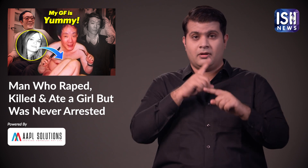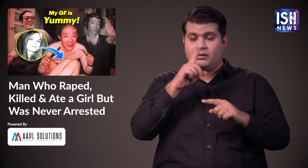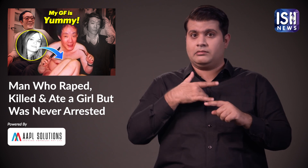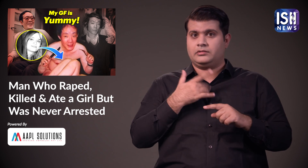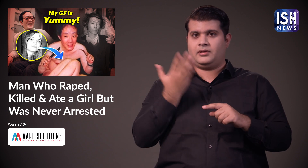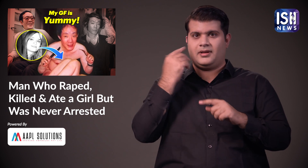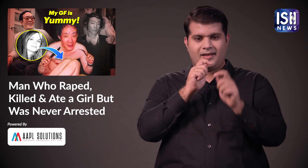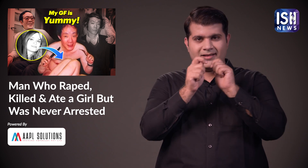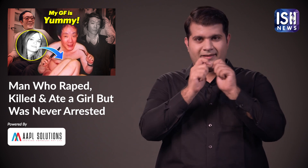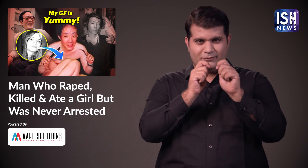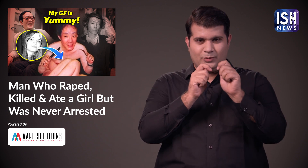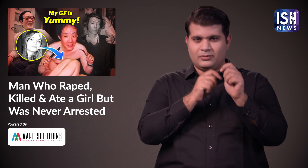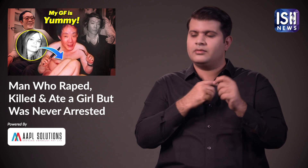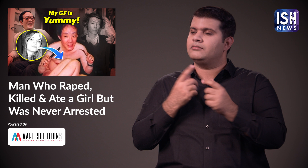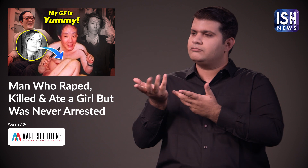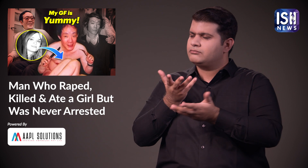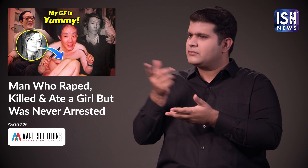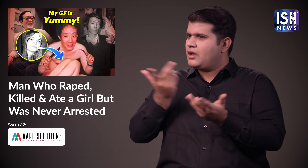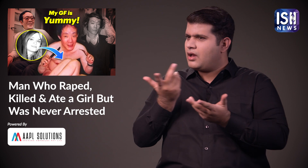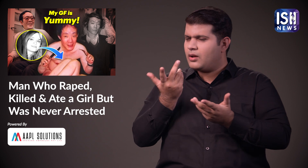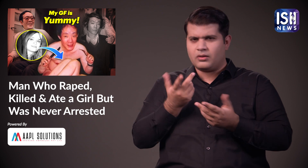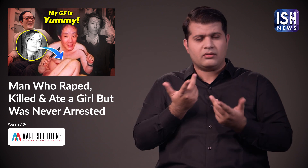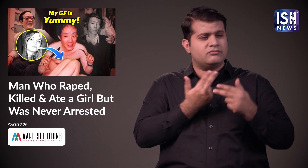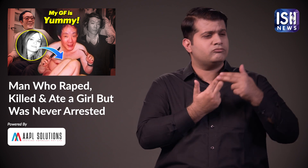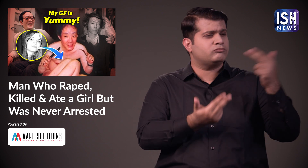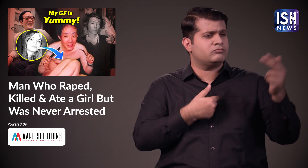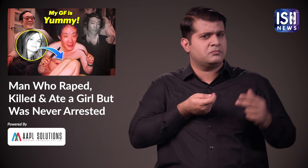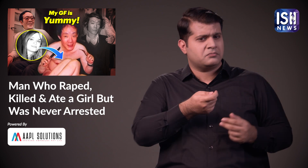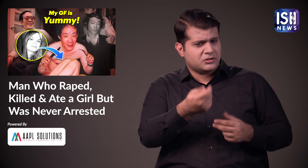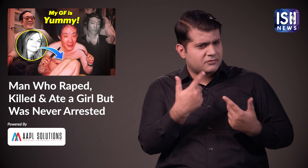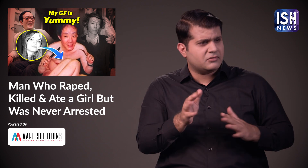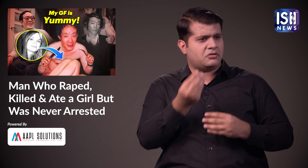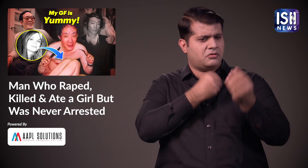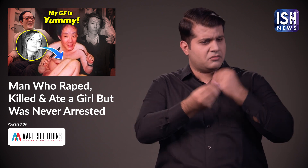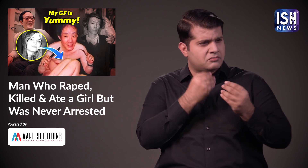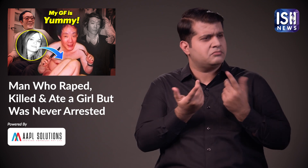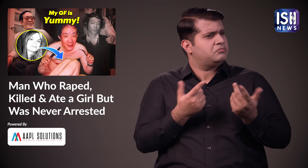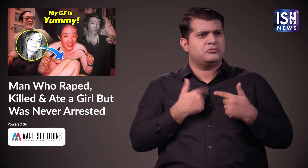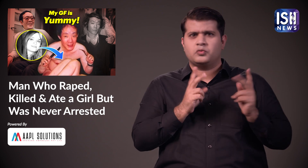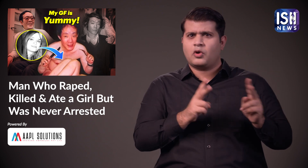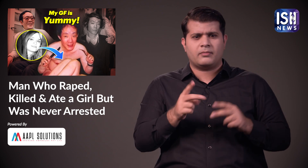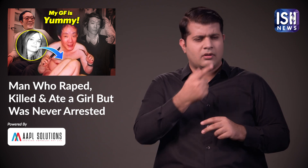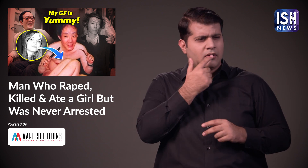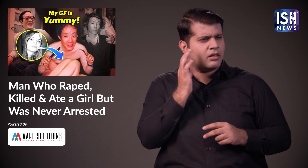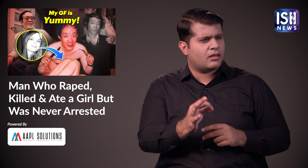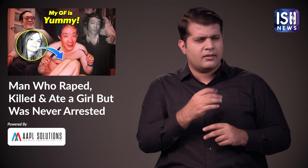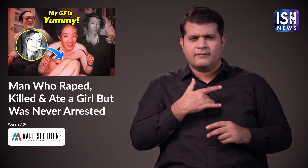साथ ही एक इंटरव्यू में सगावा ने पूरी हत्या और स्वादिष्ट शरीर के अंगों को खाने के बारे में बताया